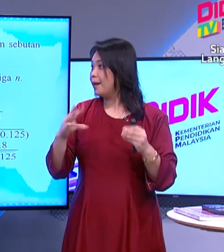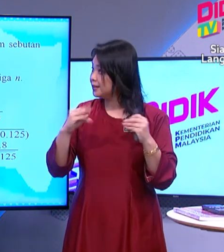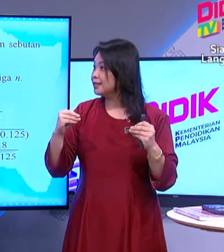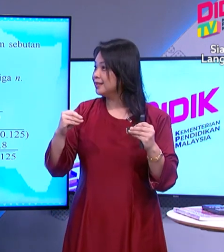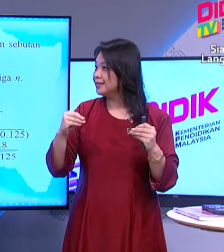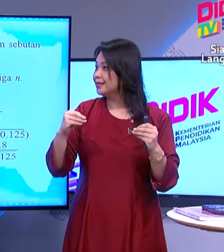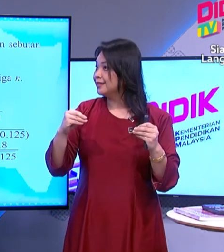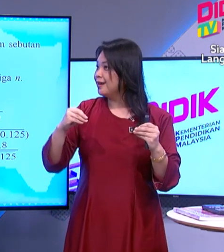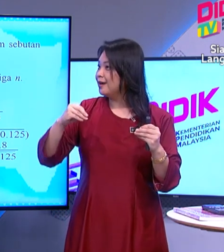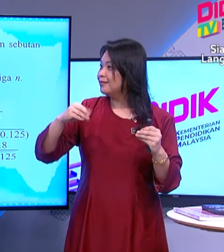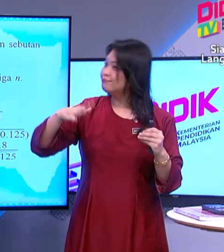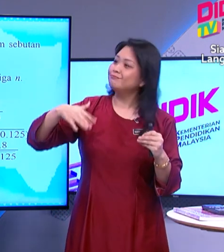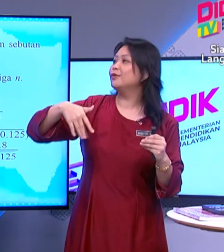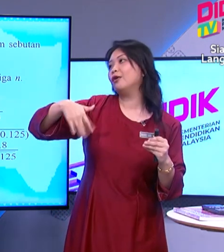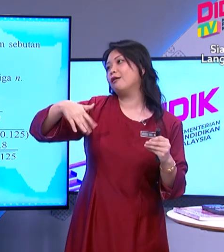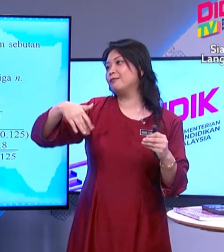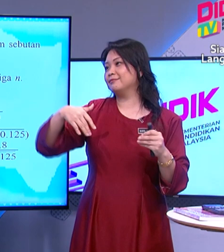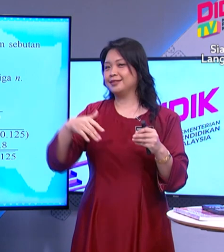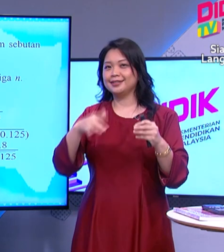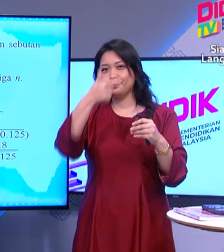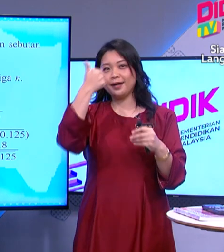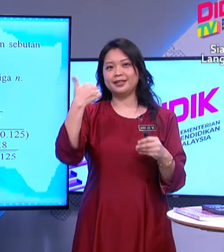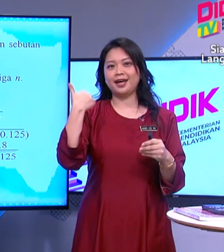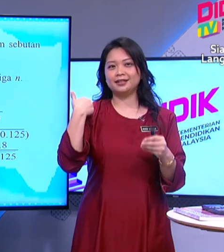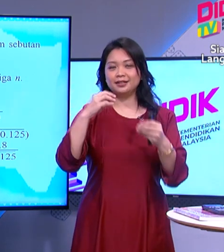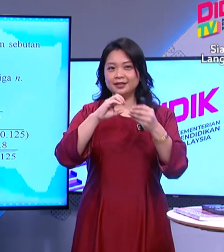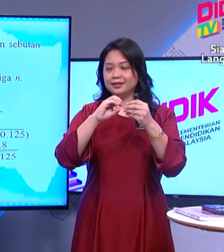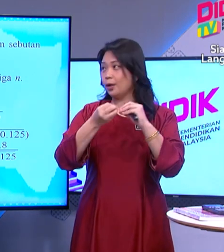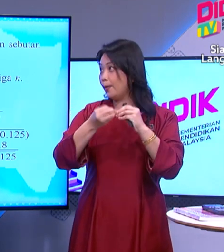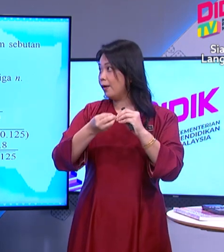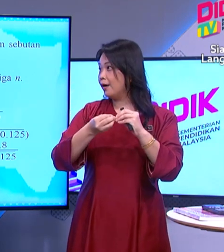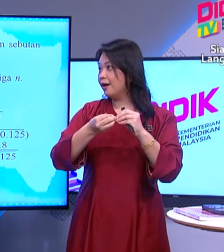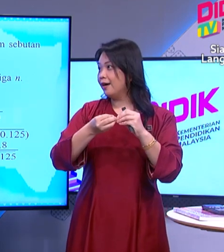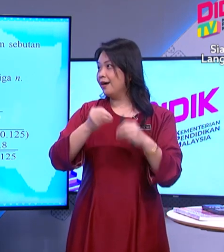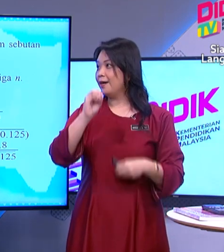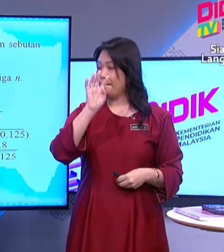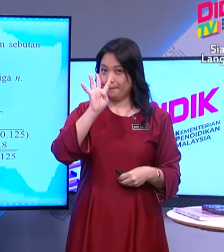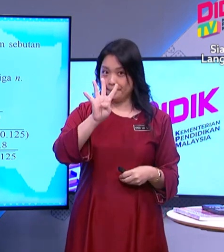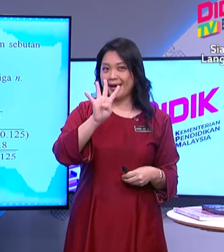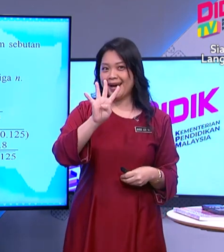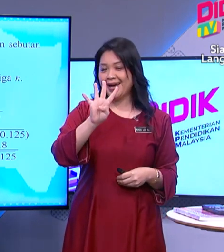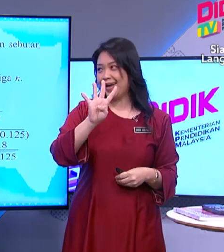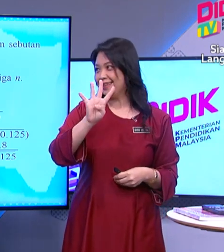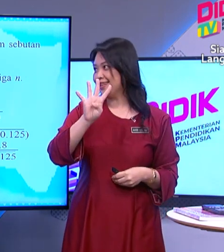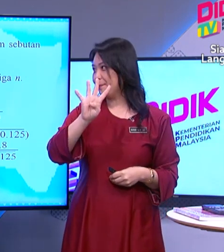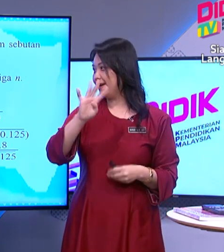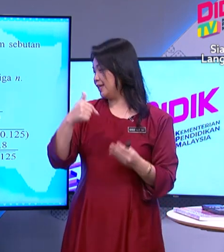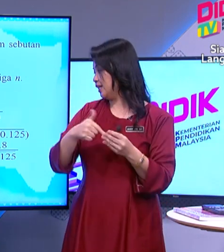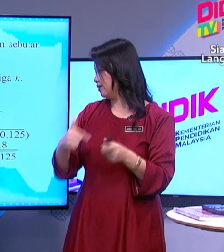habis ke belum belum sebab kita ada tombol ke-4 4 lagi